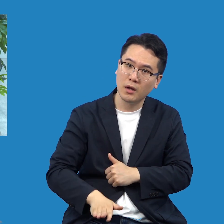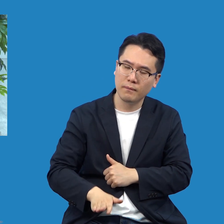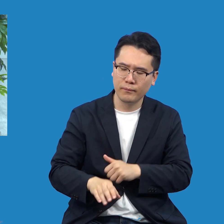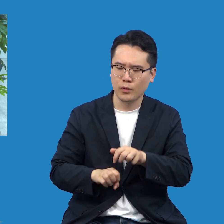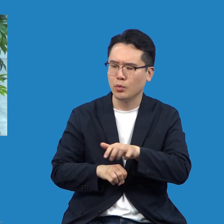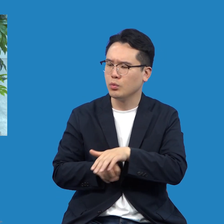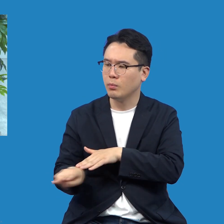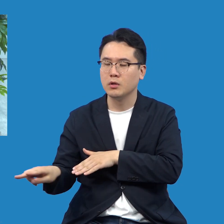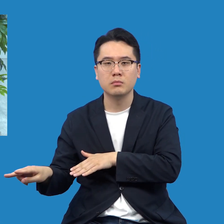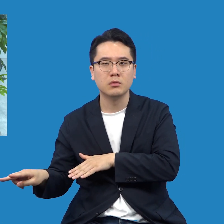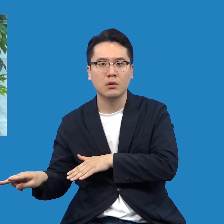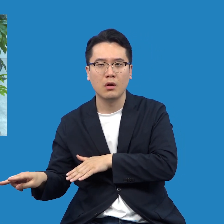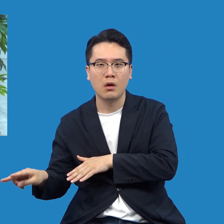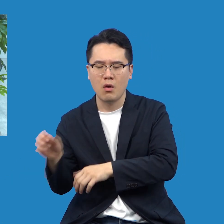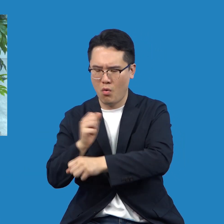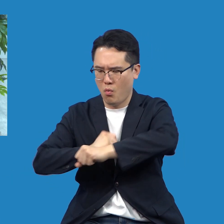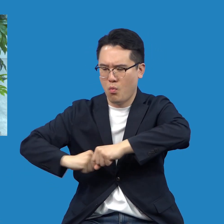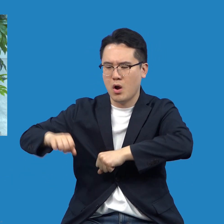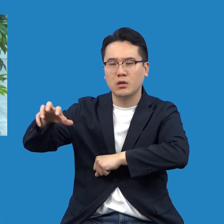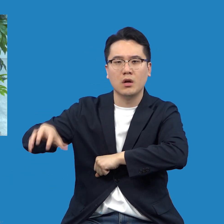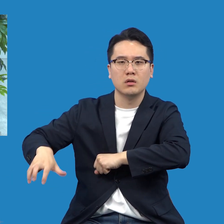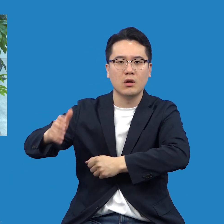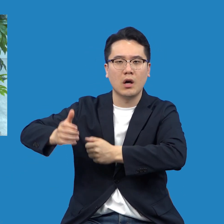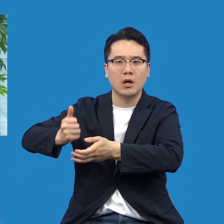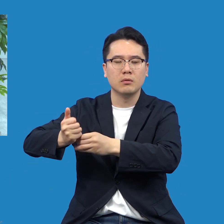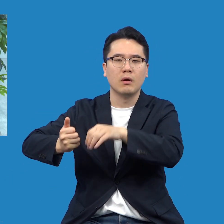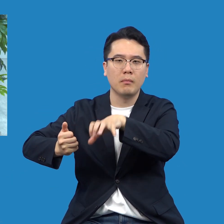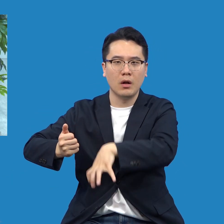도망치면서 광야에서 하나님 앞에